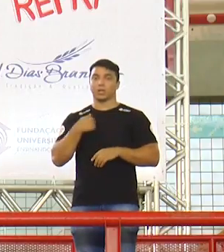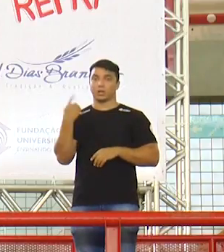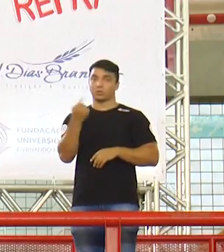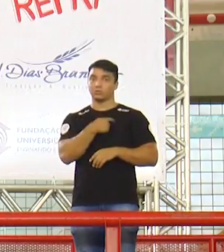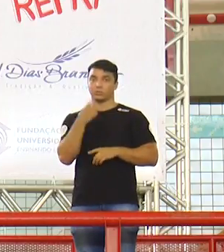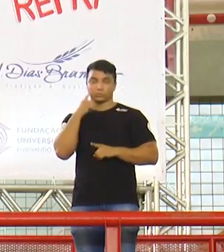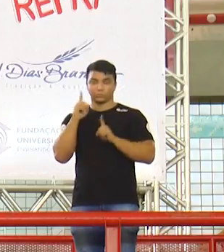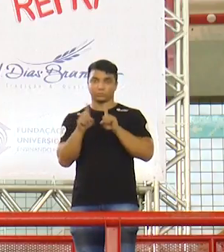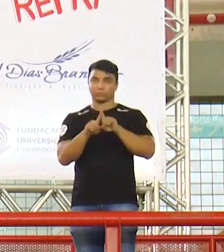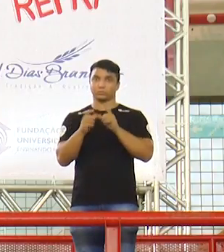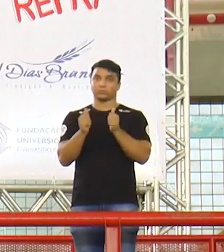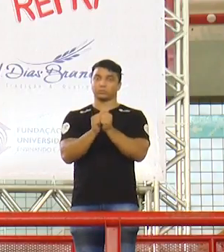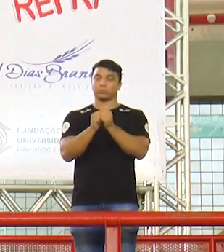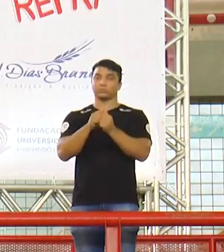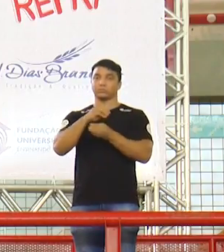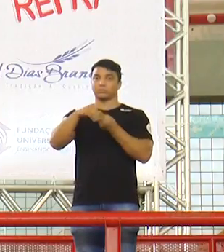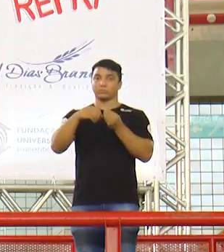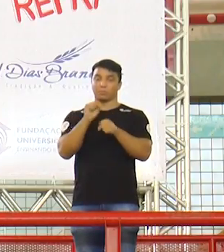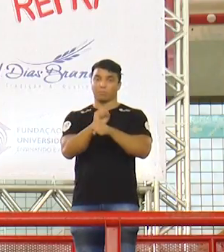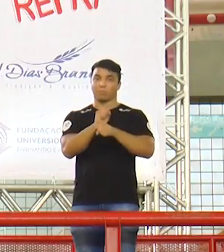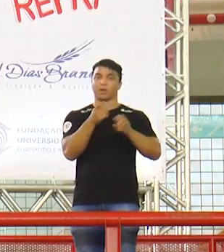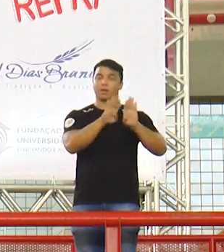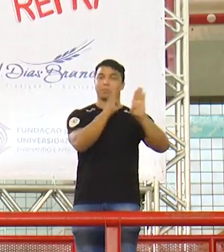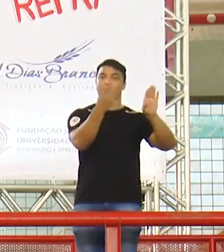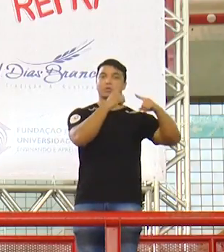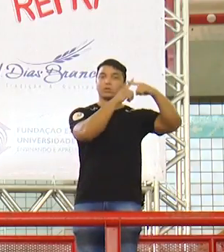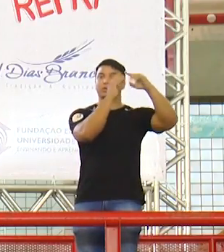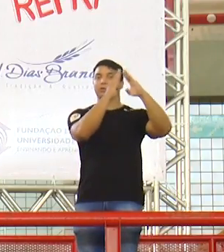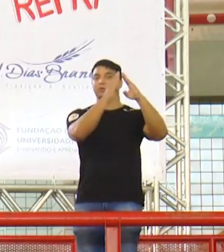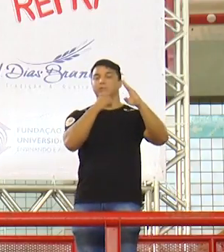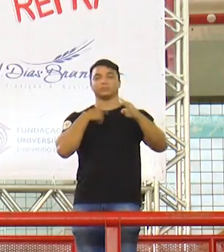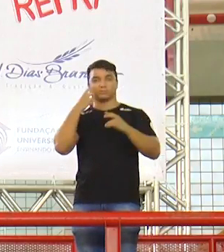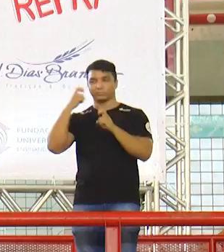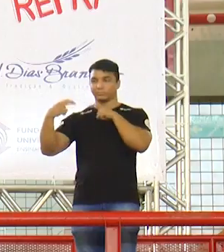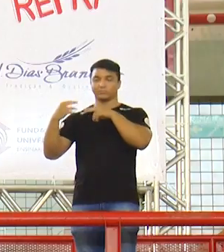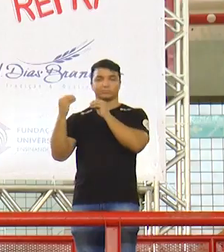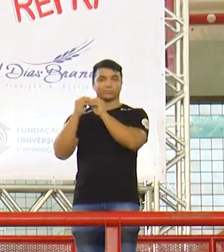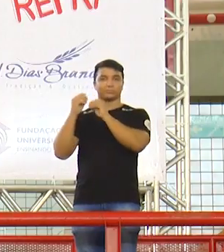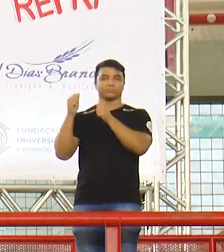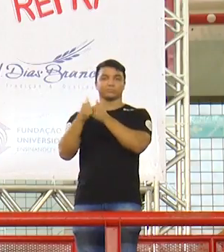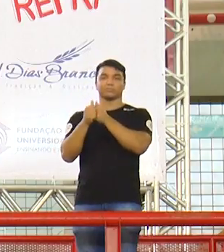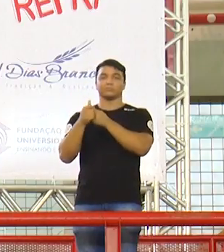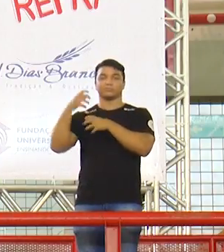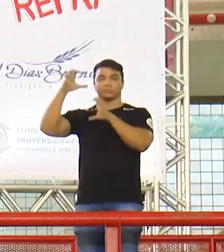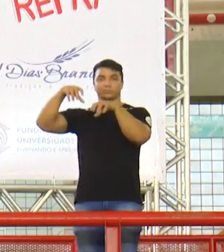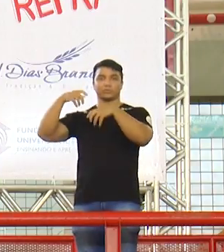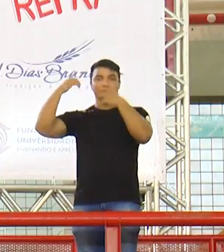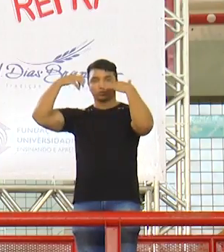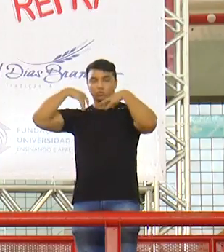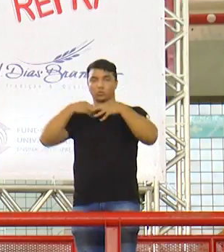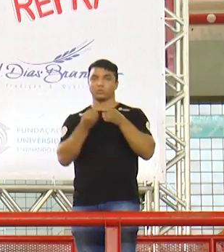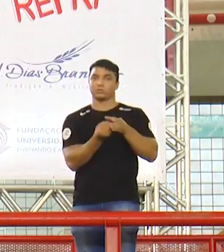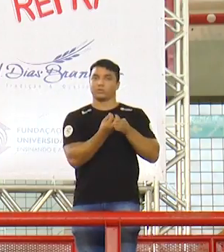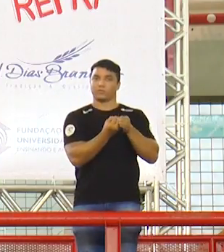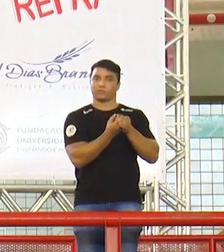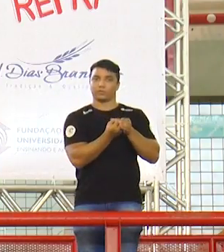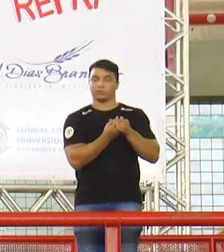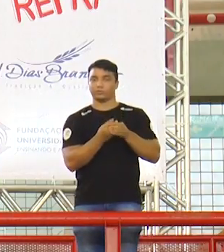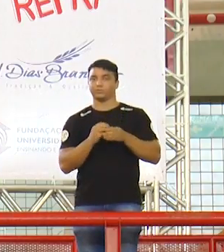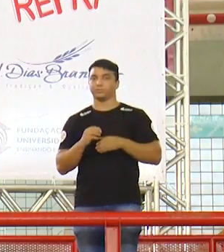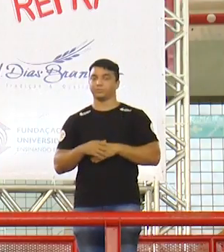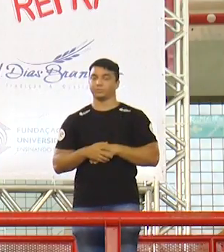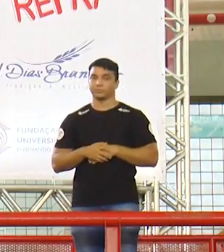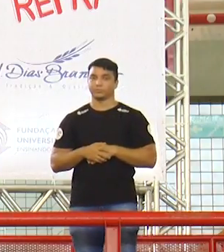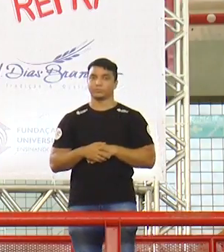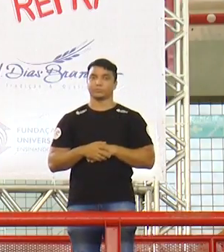gente se embala, se embora, se embola, só para na porta da igreja. A gente se olha, se beija, se molha de chuva, suor e cerveja.